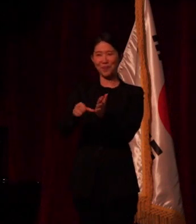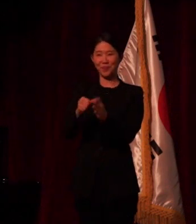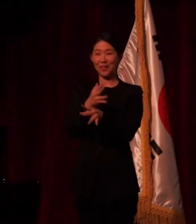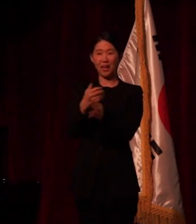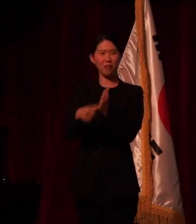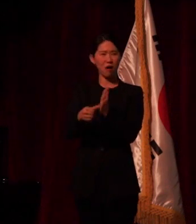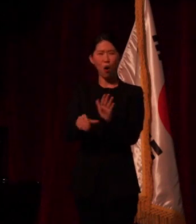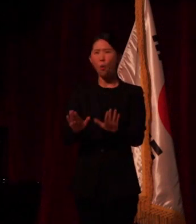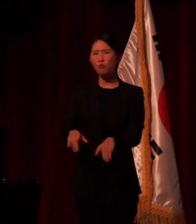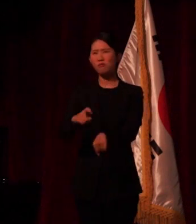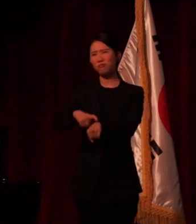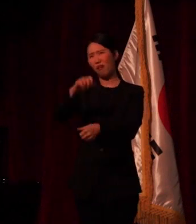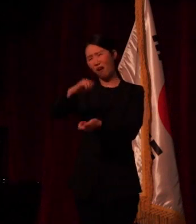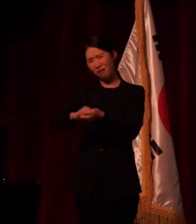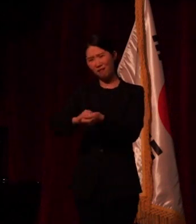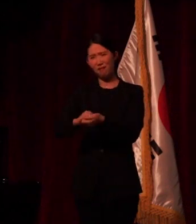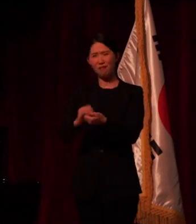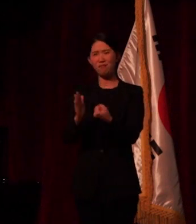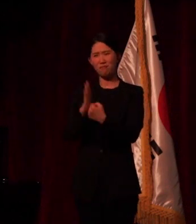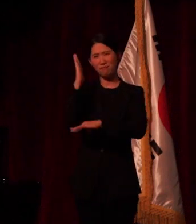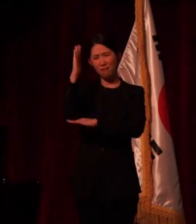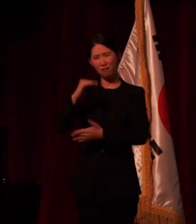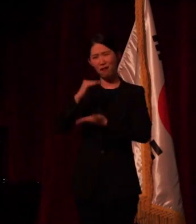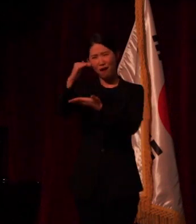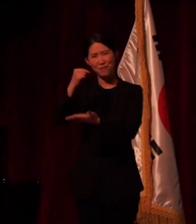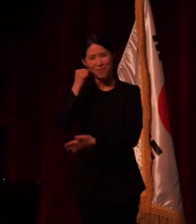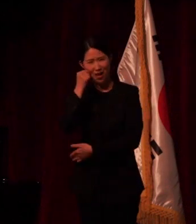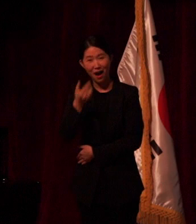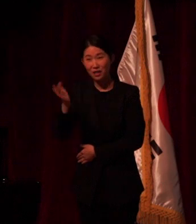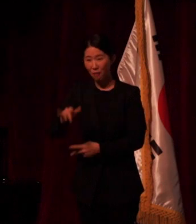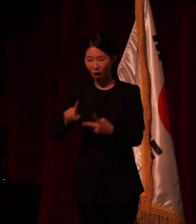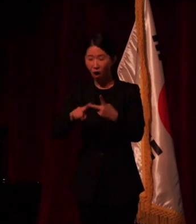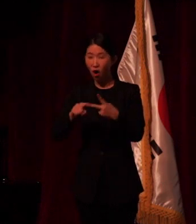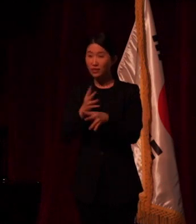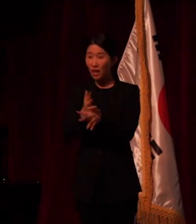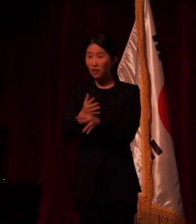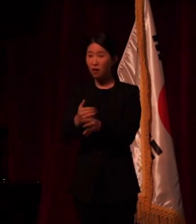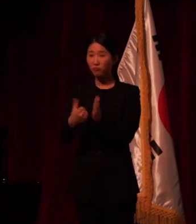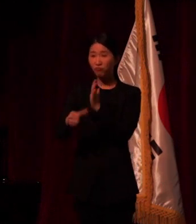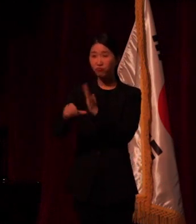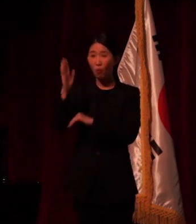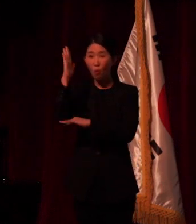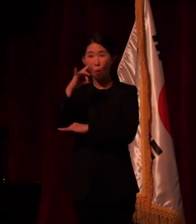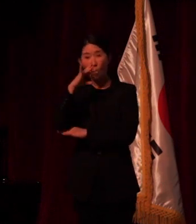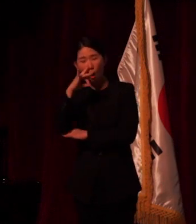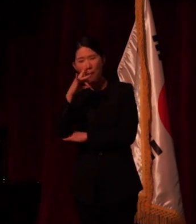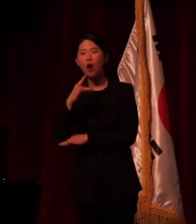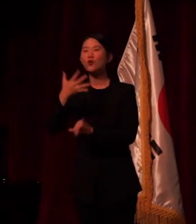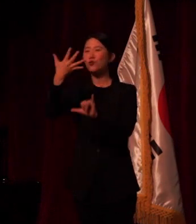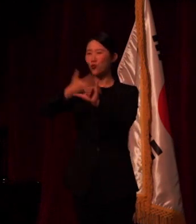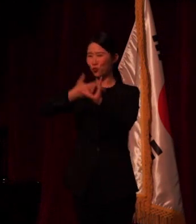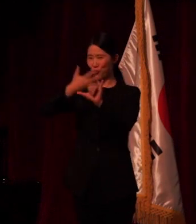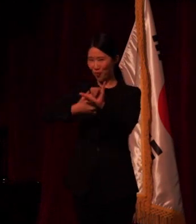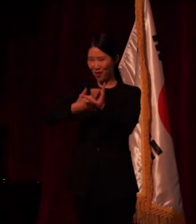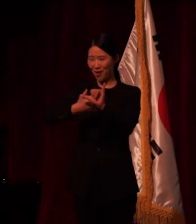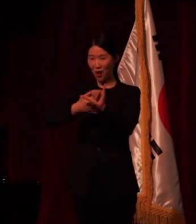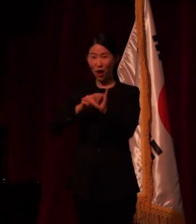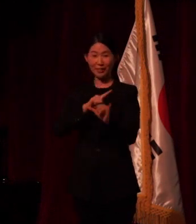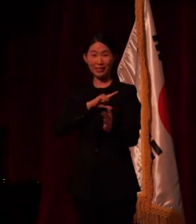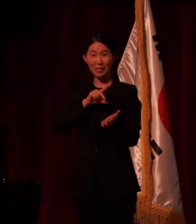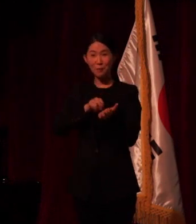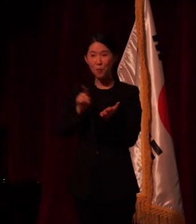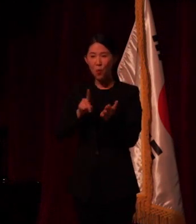오늘은 시간 관계상 그 이야기를 들려드릴 수 없지만요. 혹시 그 이야기가 궁금하신 분은 꼭 유튜브에서 일상에